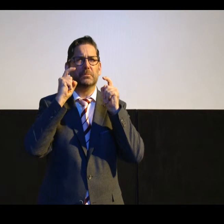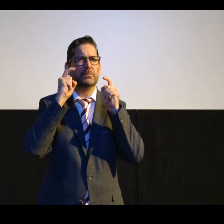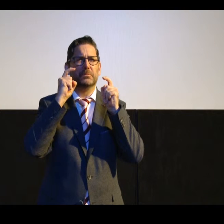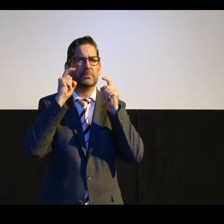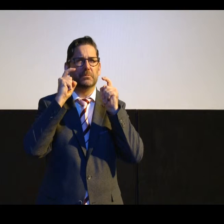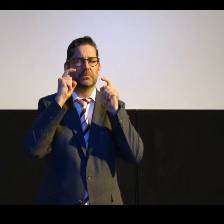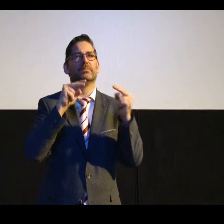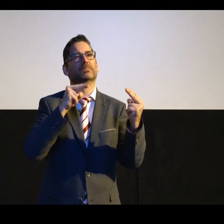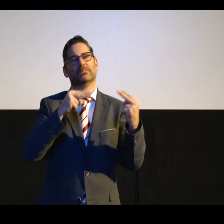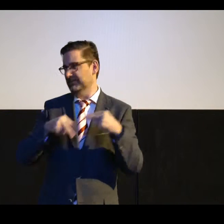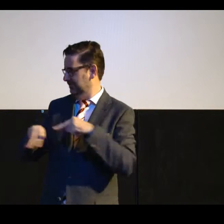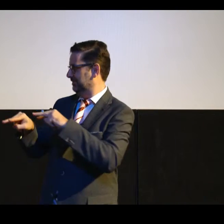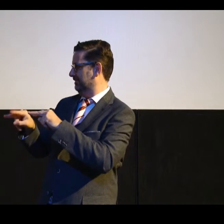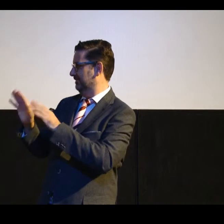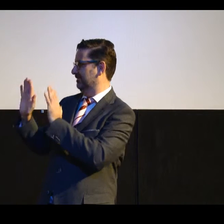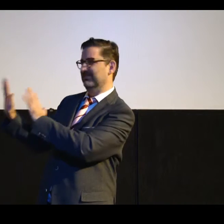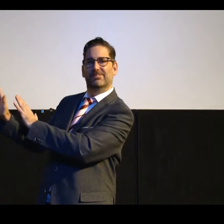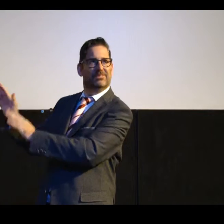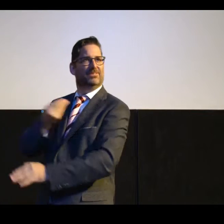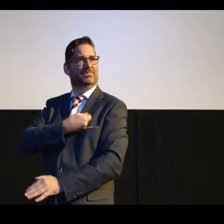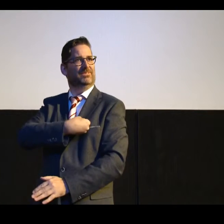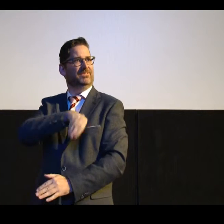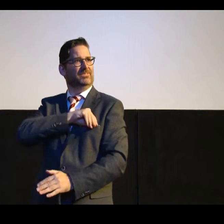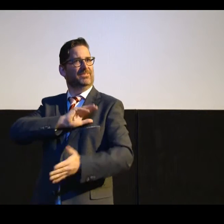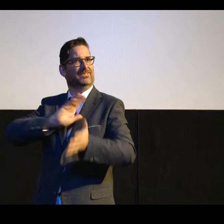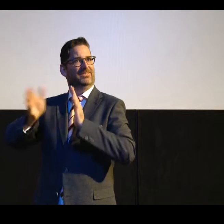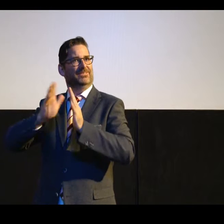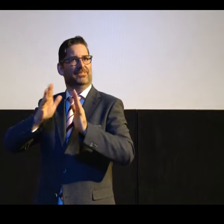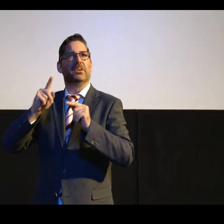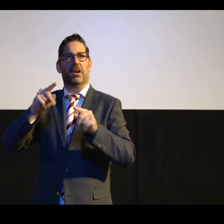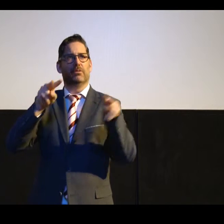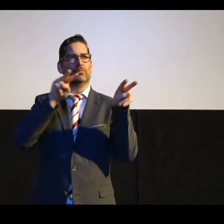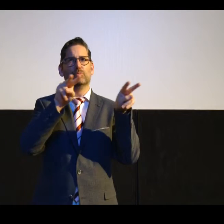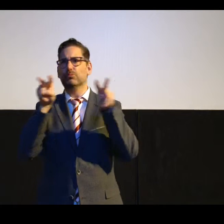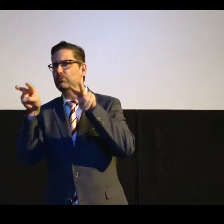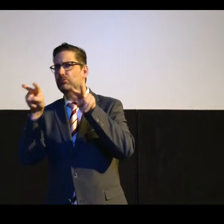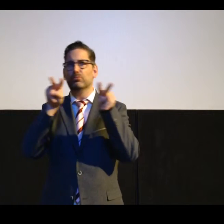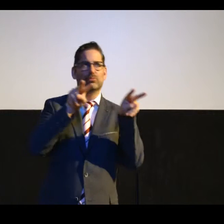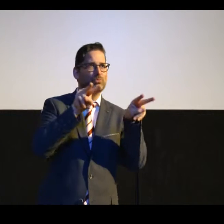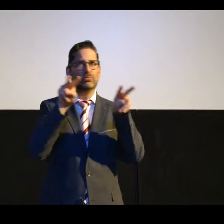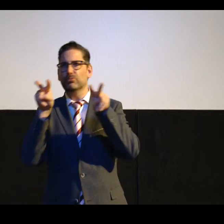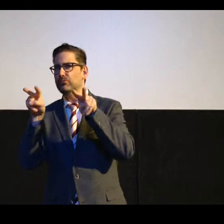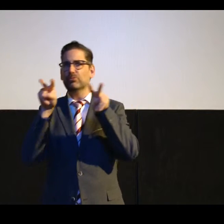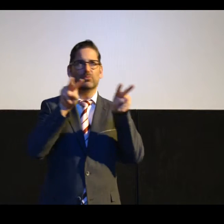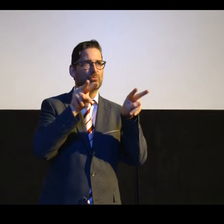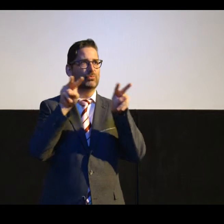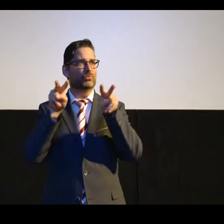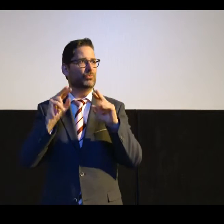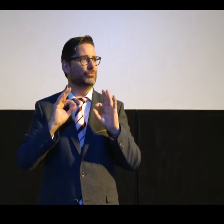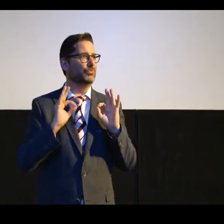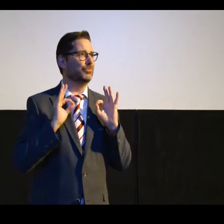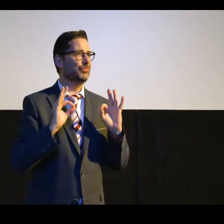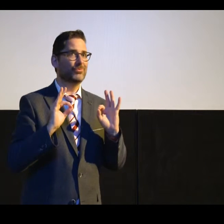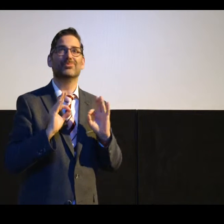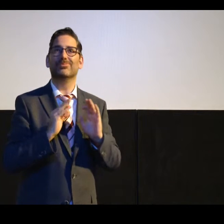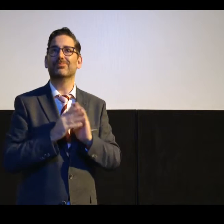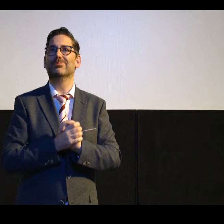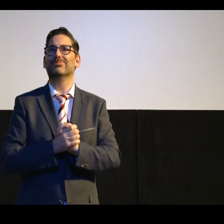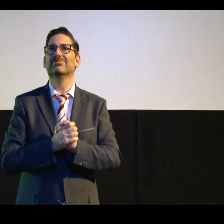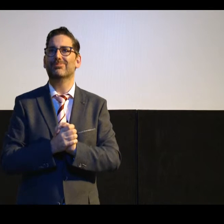Pueden seguir la charla internacional y aquellos que tengan problemas, te contamos una interpretación a la lengua de signos. O sea que ustedes